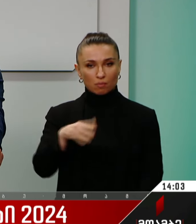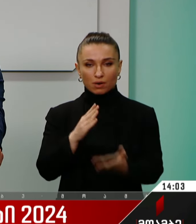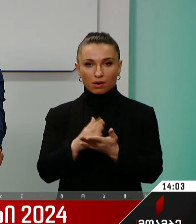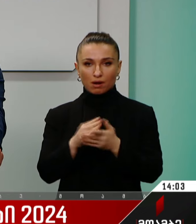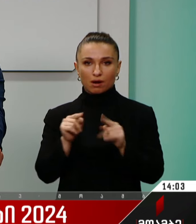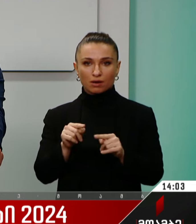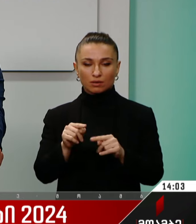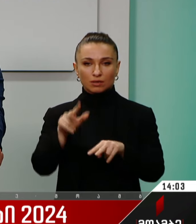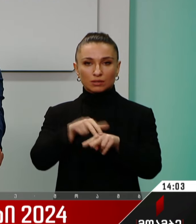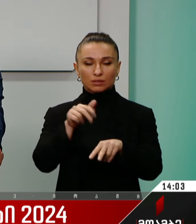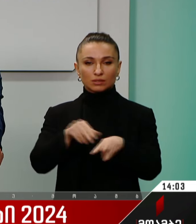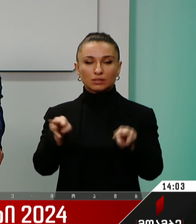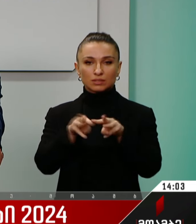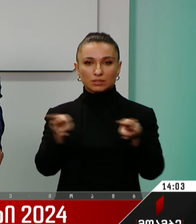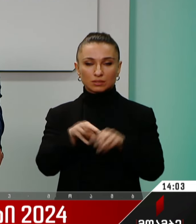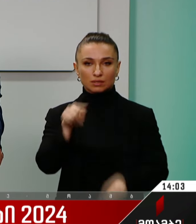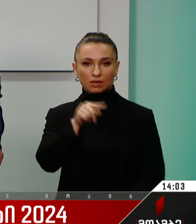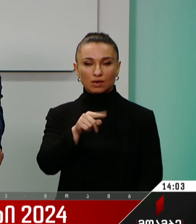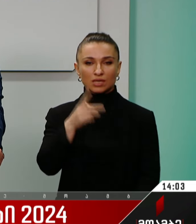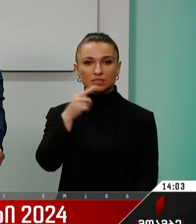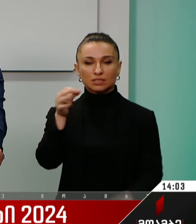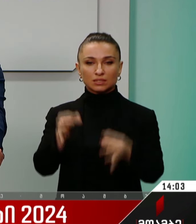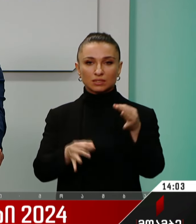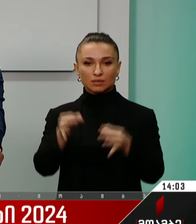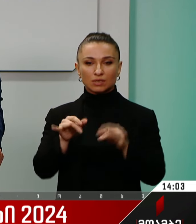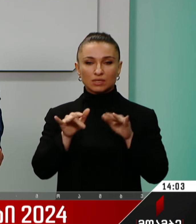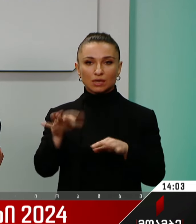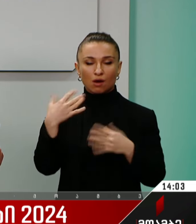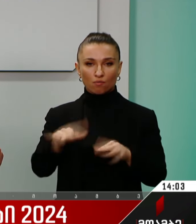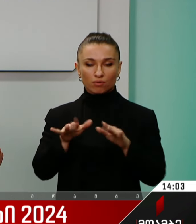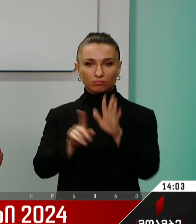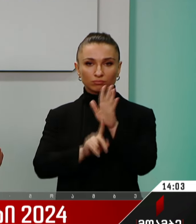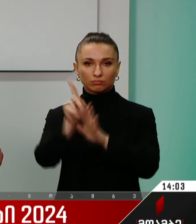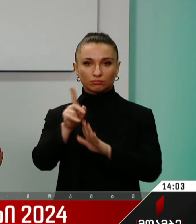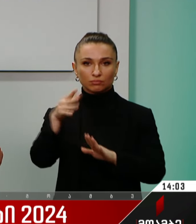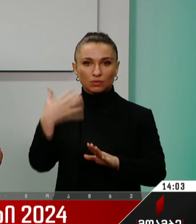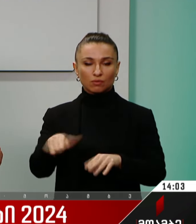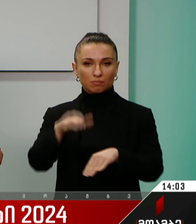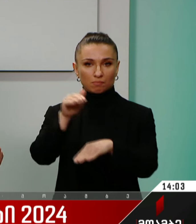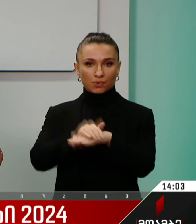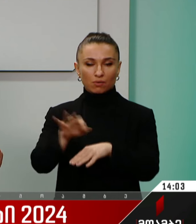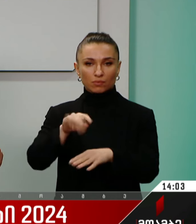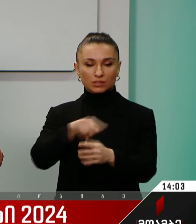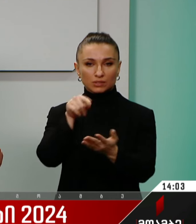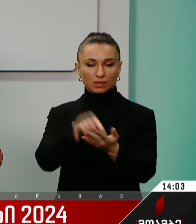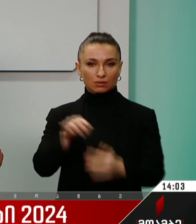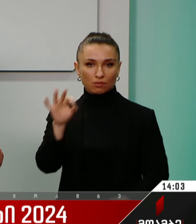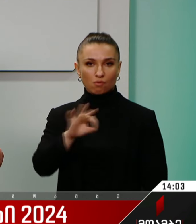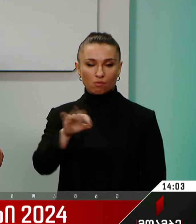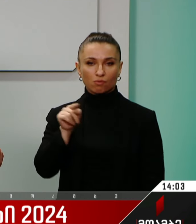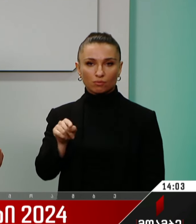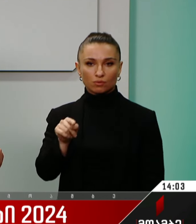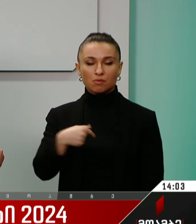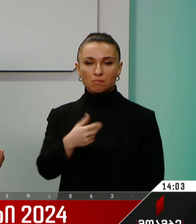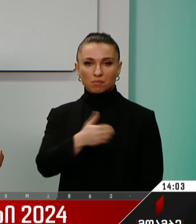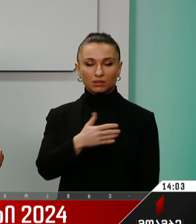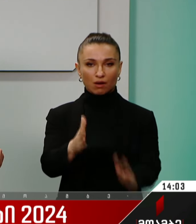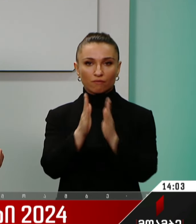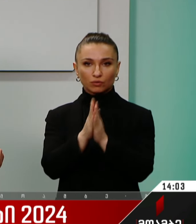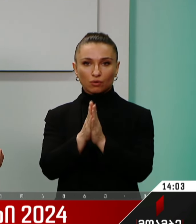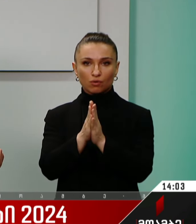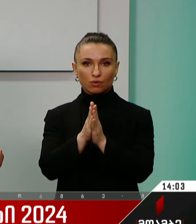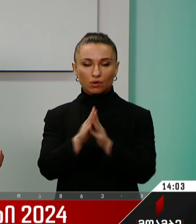გახდა, შინაგან საქმეთა სამინისტრომ სისხლის სამართლის საქმე აღძრა აღნიშნულ საკითხთან დაკავშირებით და მინდა